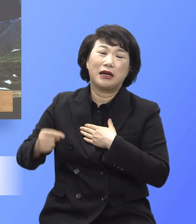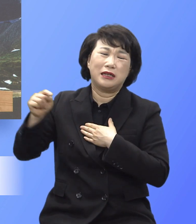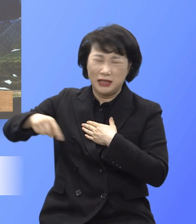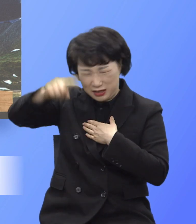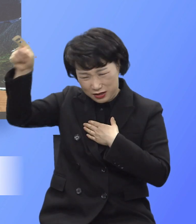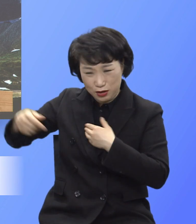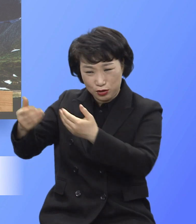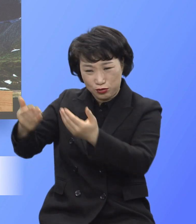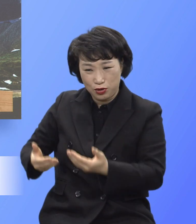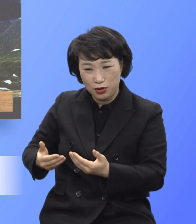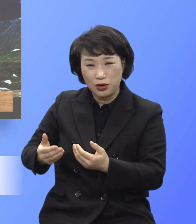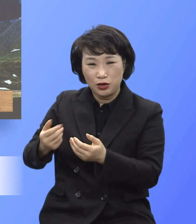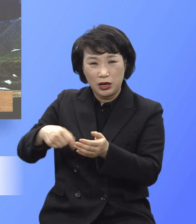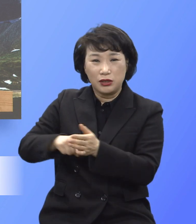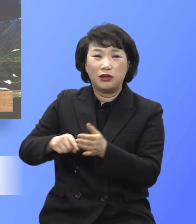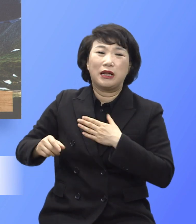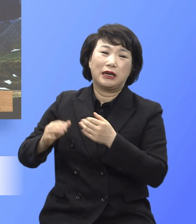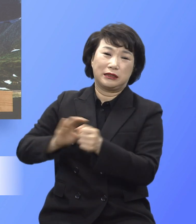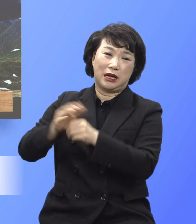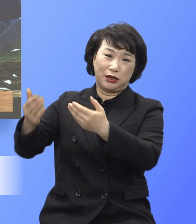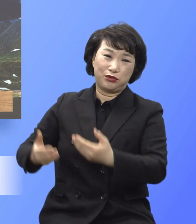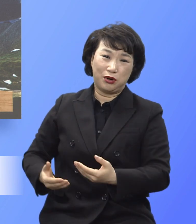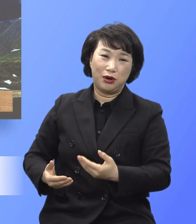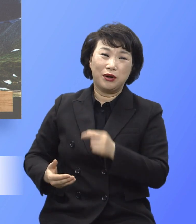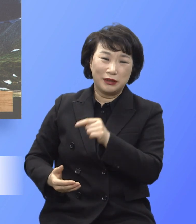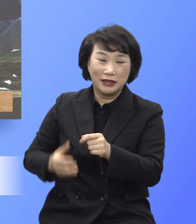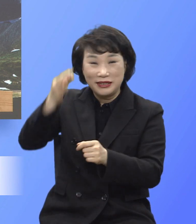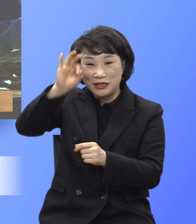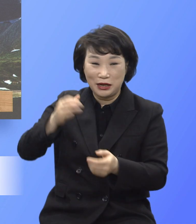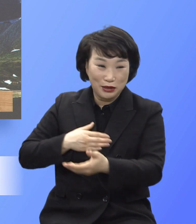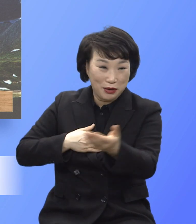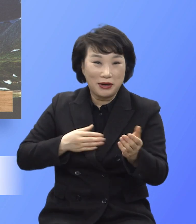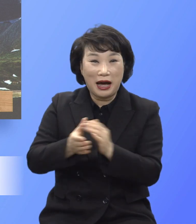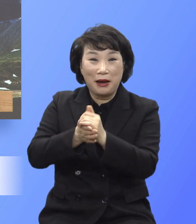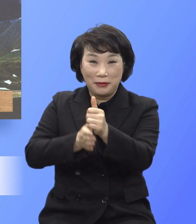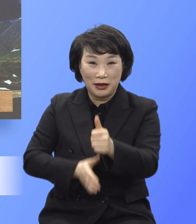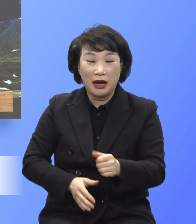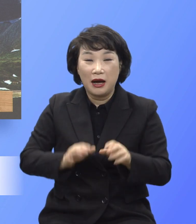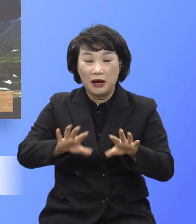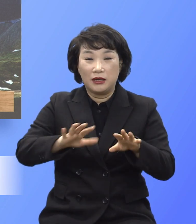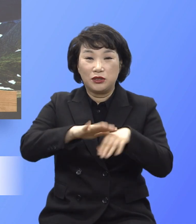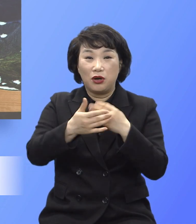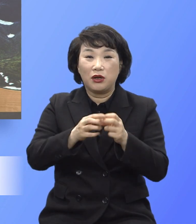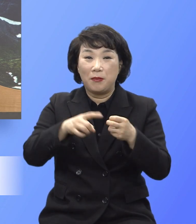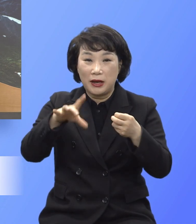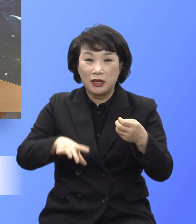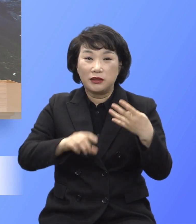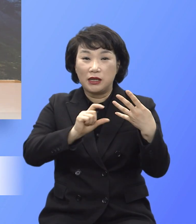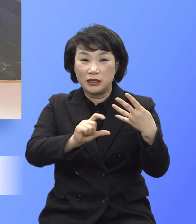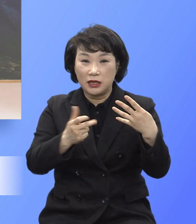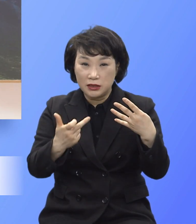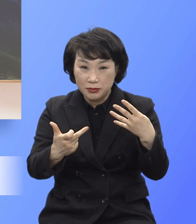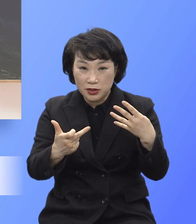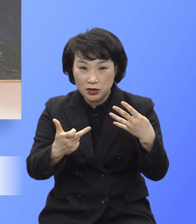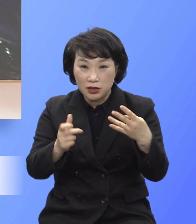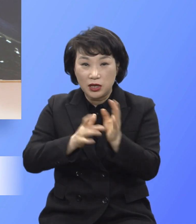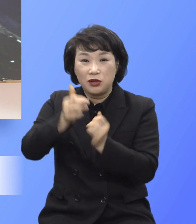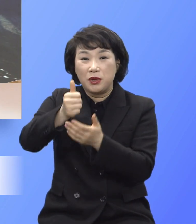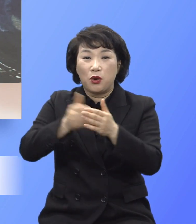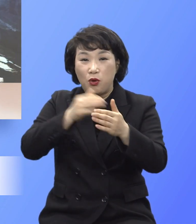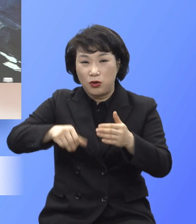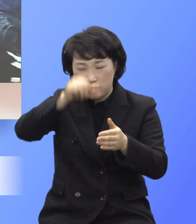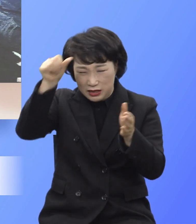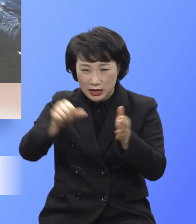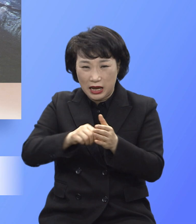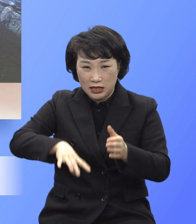것 인정하시면 아멘 합시다. 그래서 마태복음 4장 17절에 예수님의 공생의